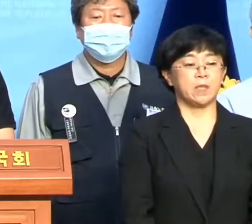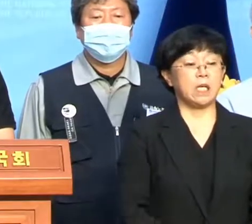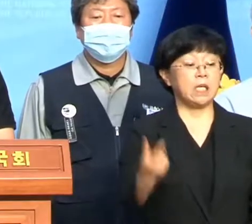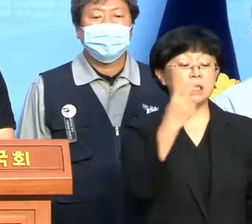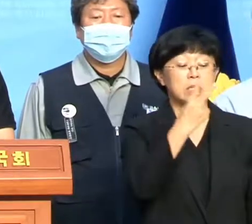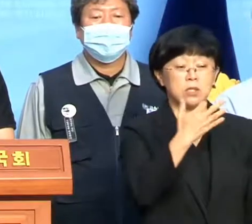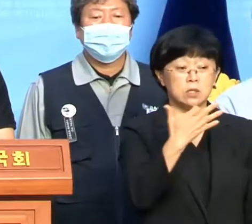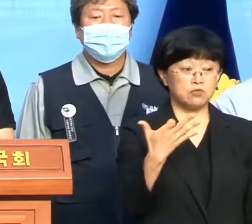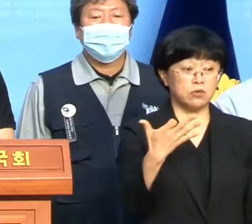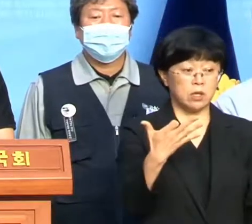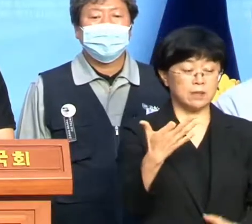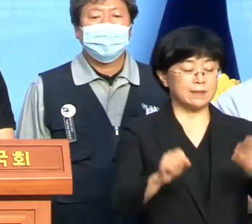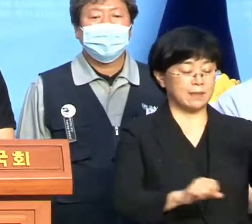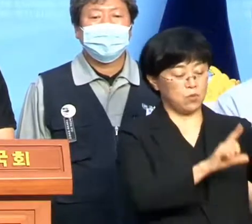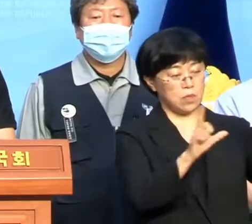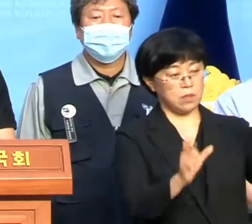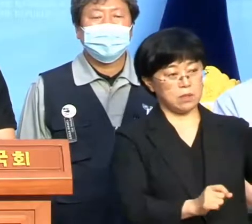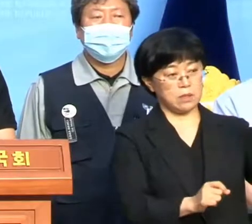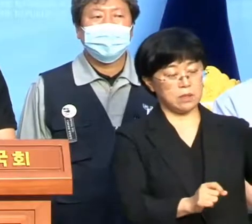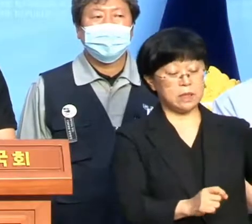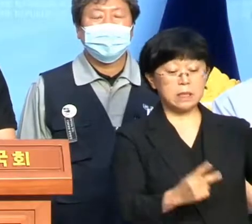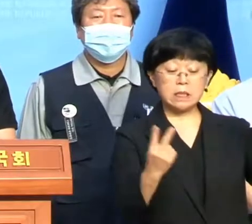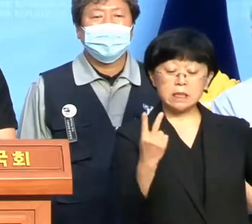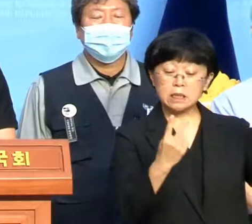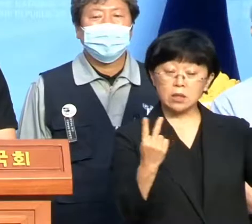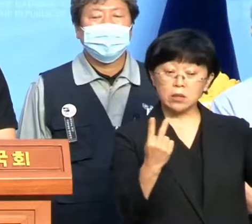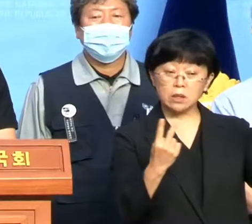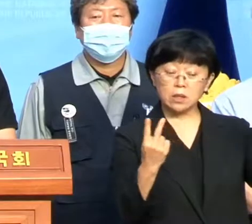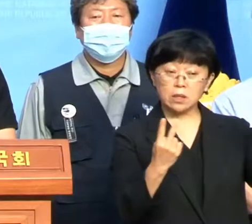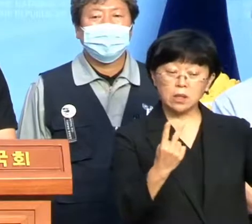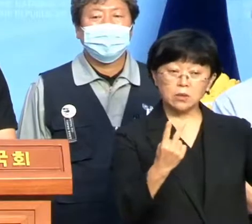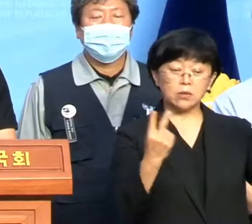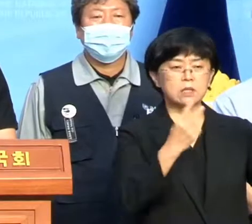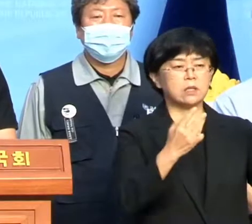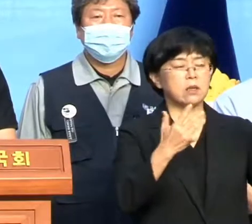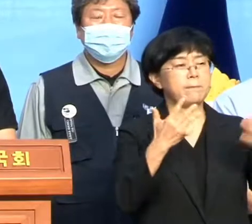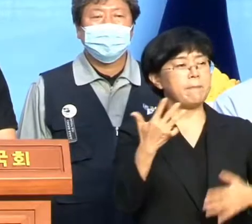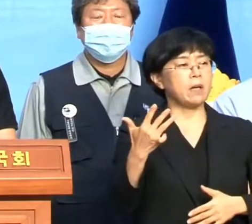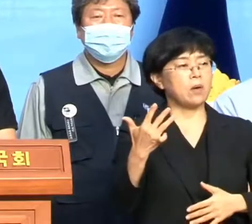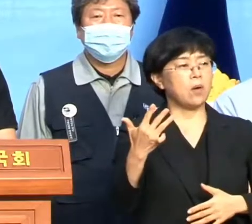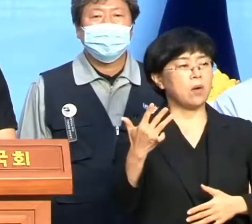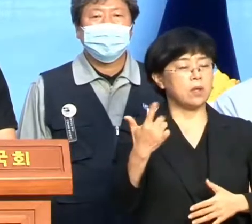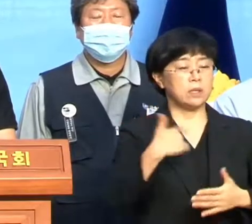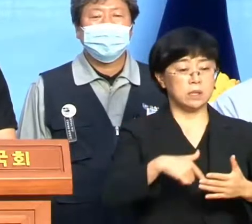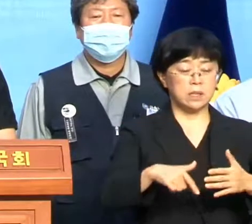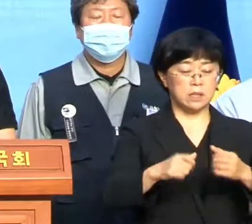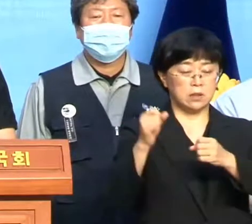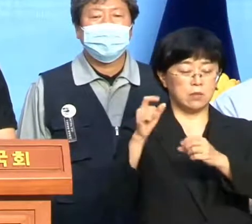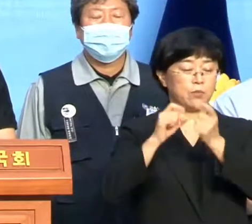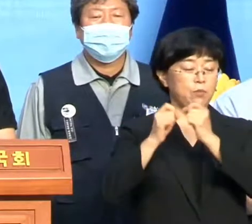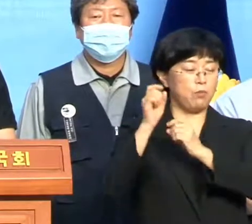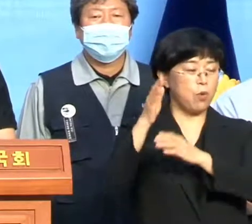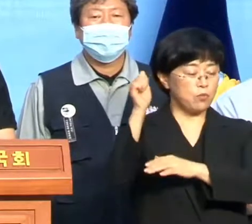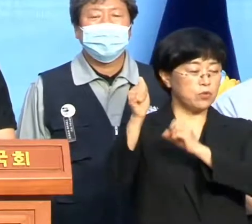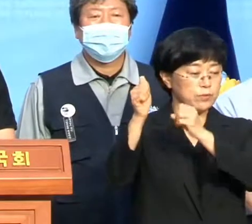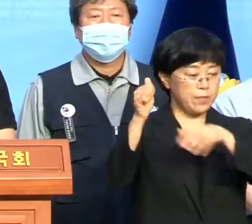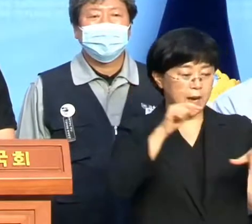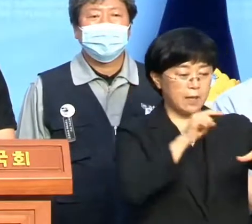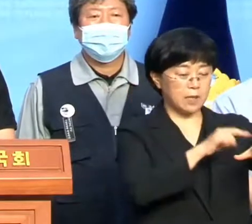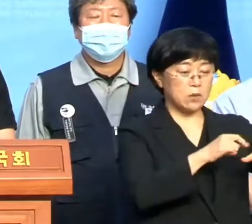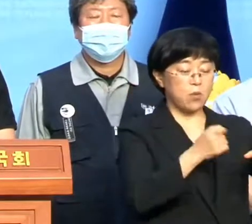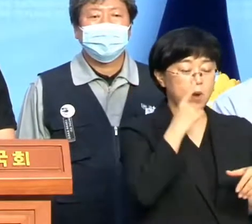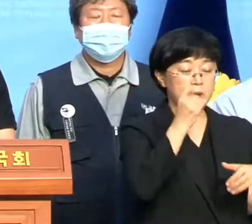2019 년 4 월 2000 2000년 8월 하청업체의 체불 체납